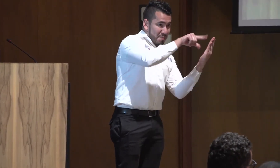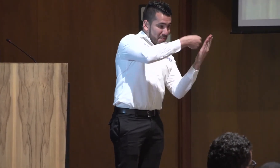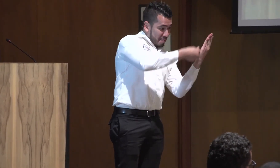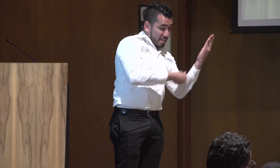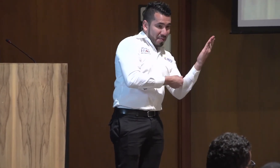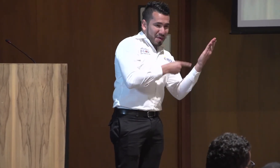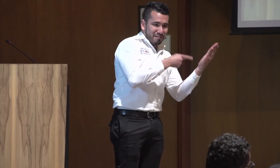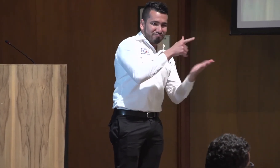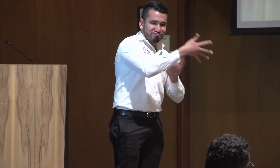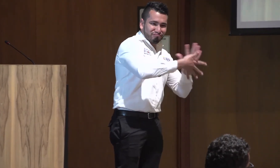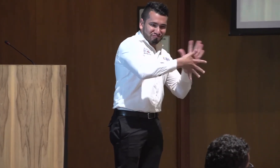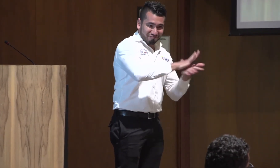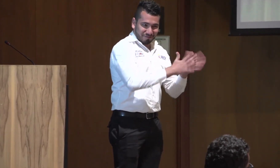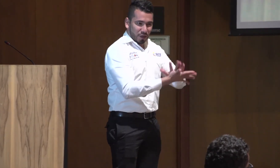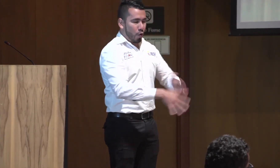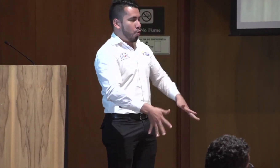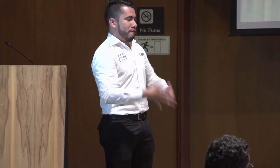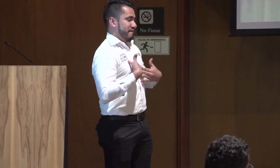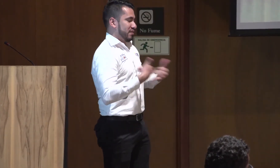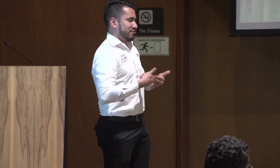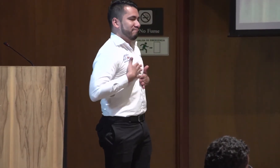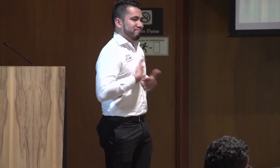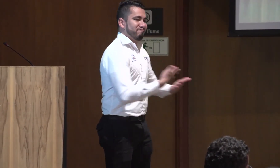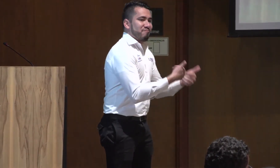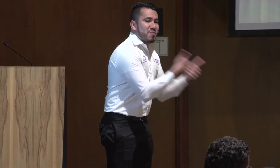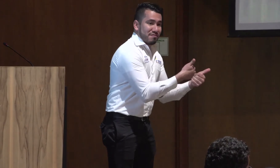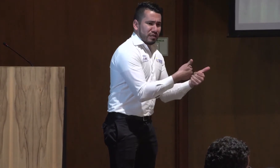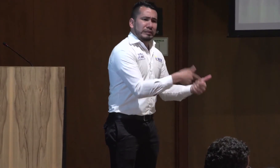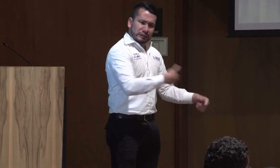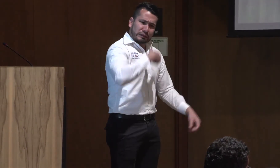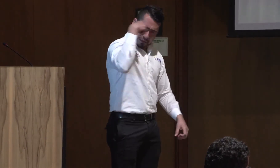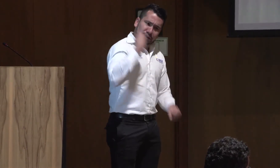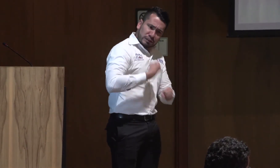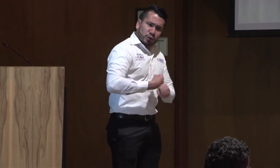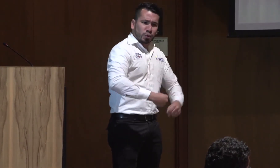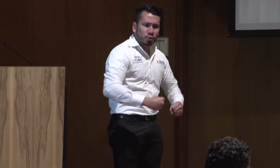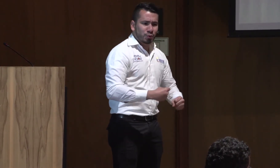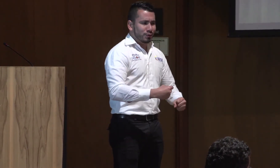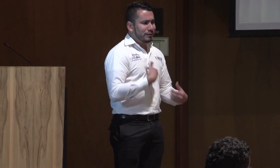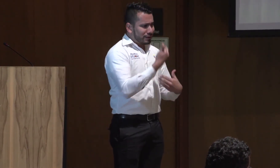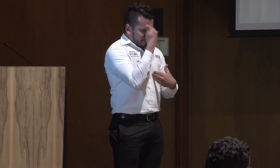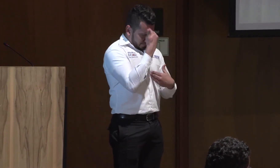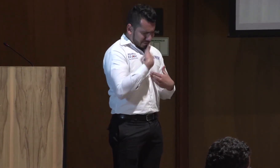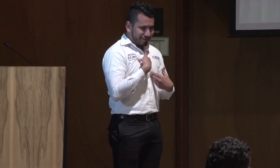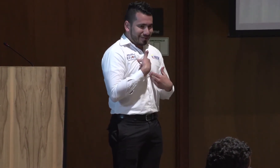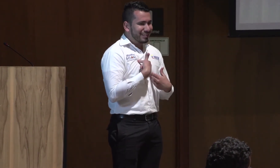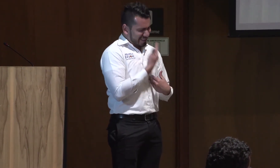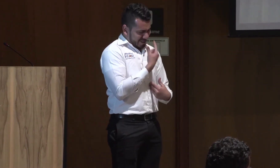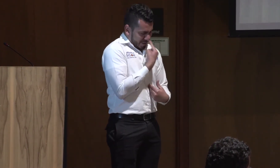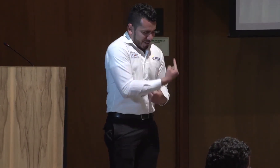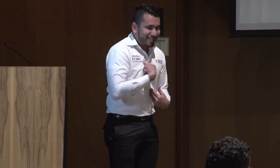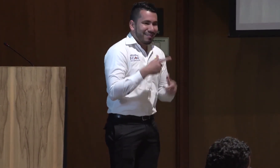parece un trabajo sumamente arduo, dedicado, muy consciente, interesante en términos